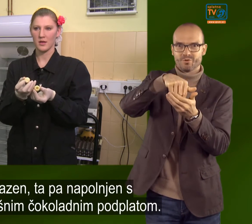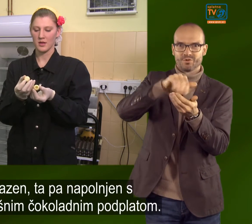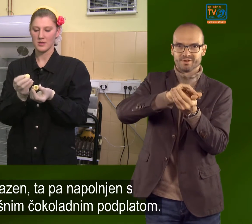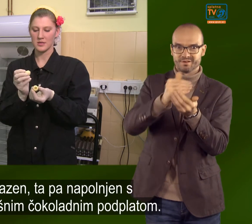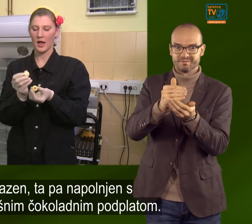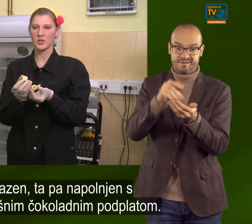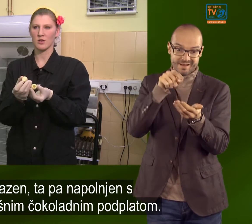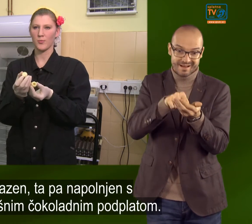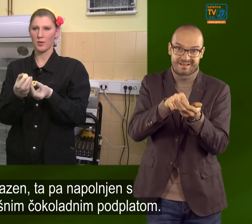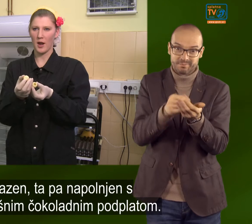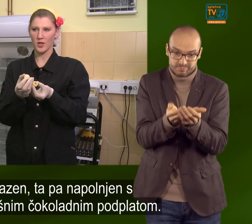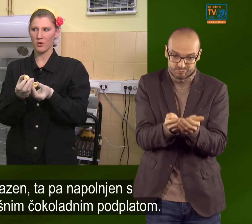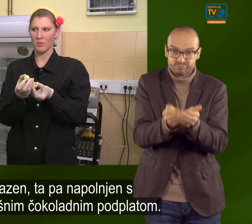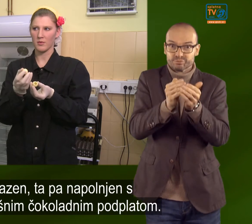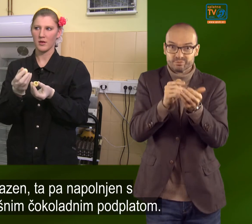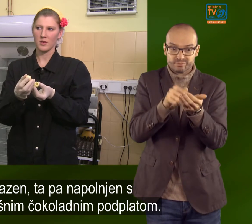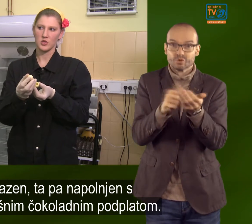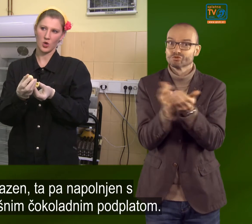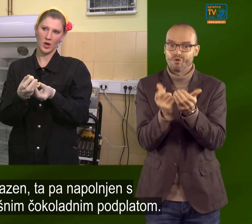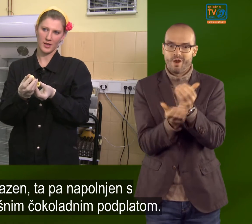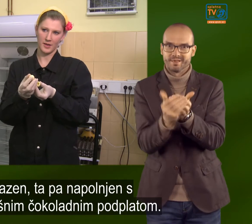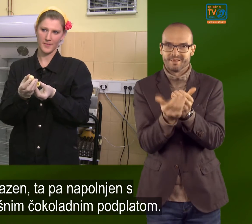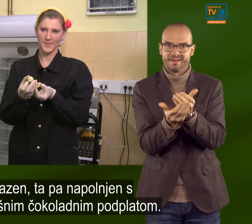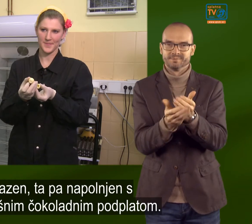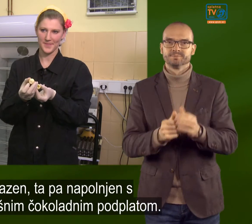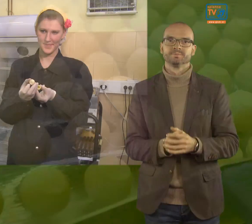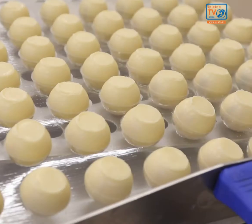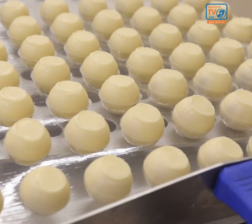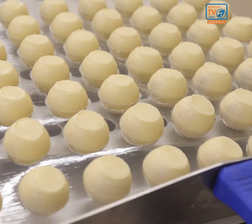in s takšnim podplatkom čokolade.